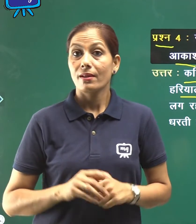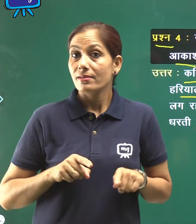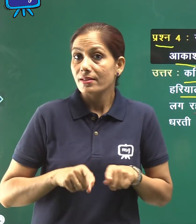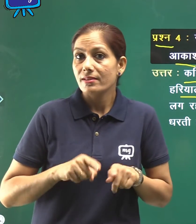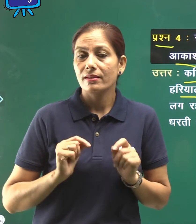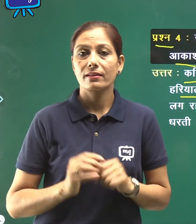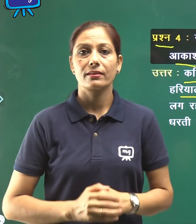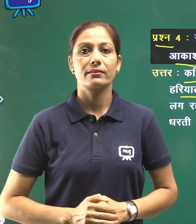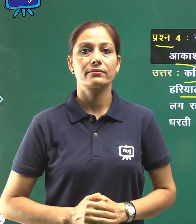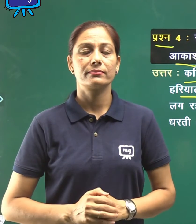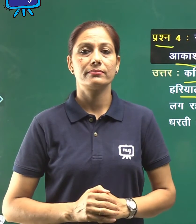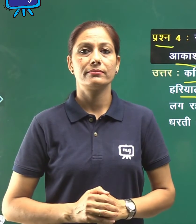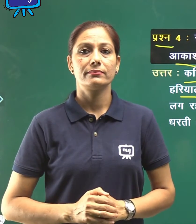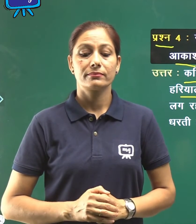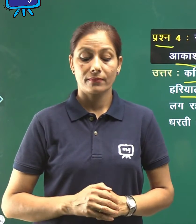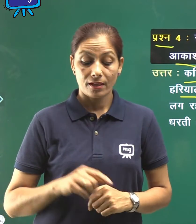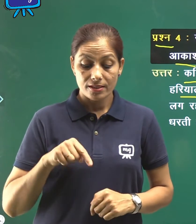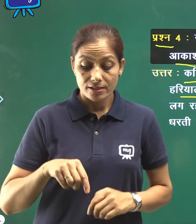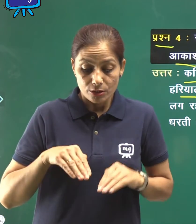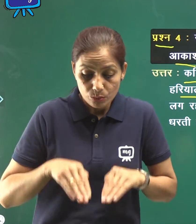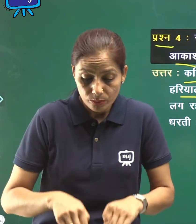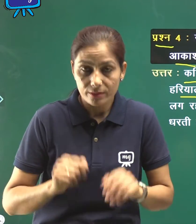मानो नीचे झुककर